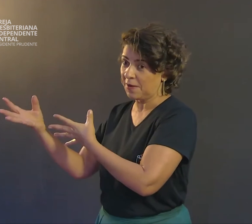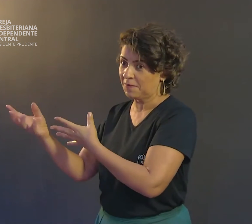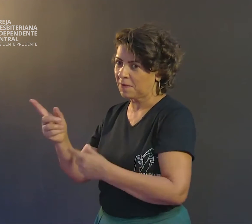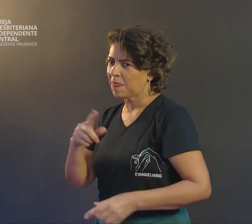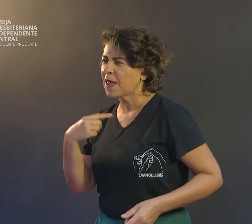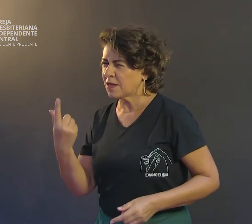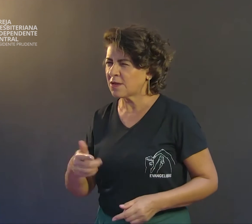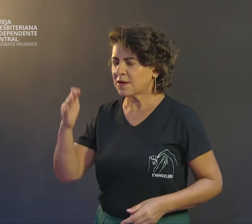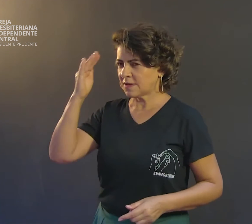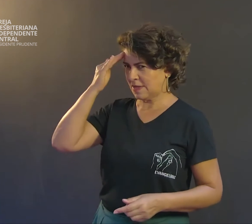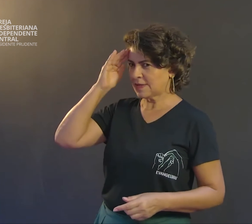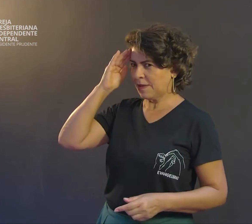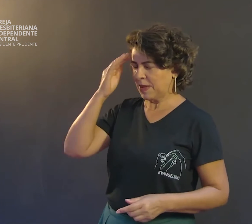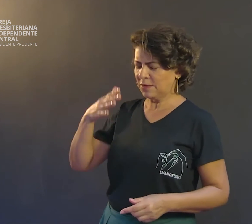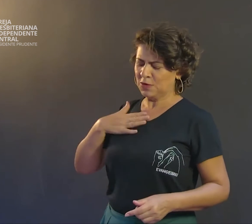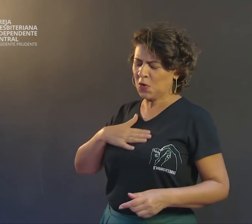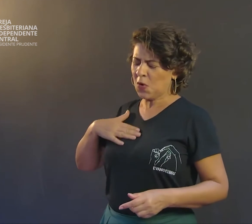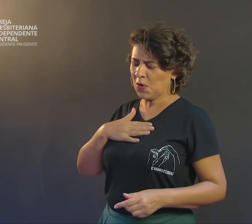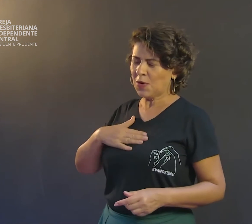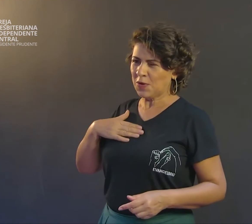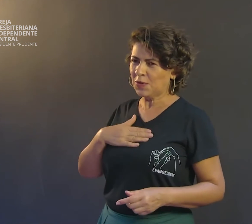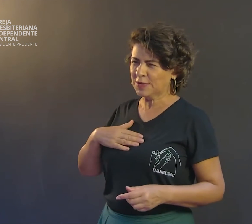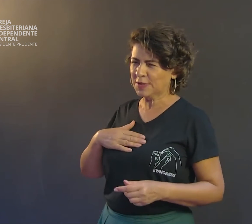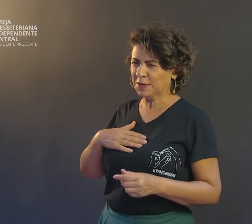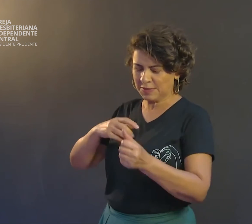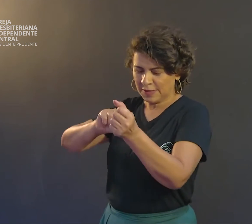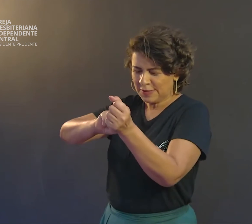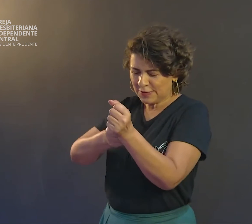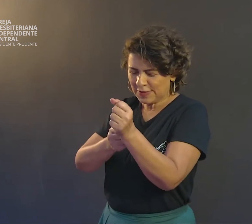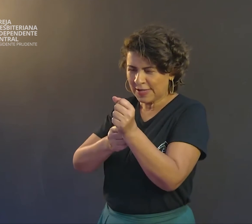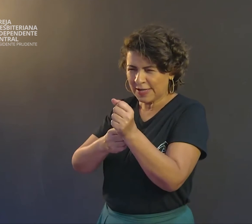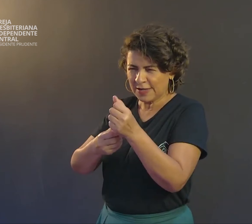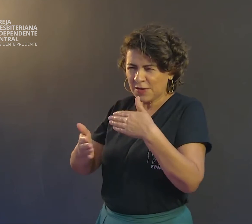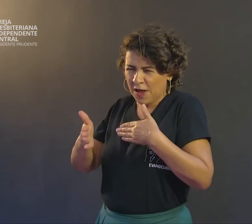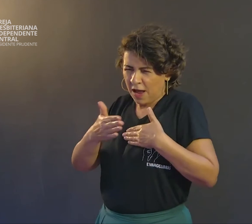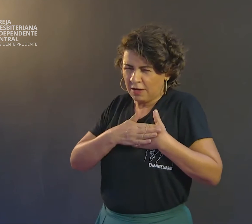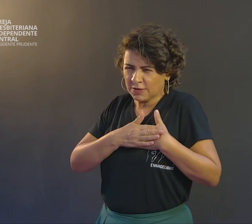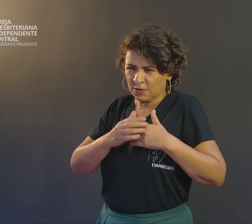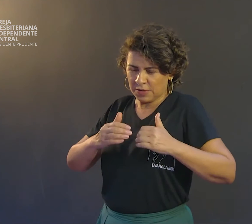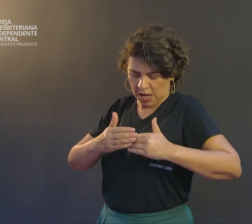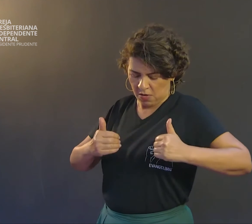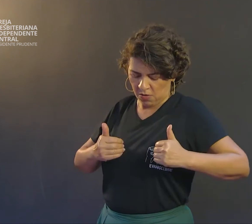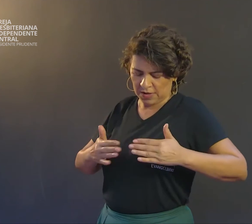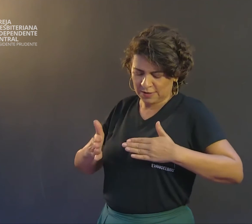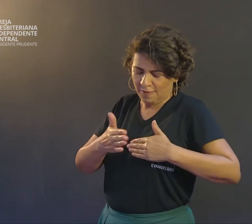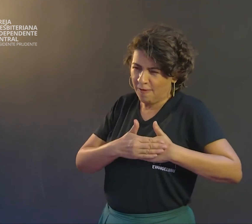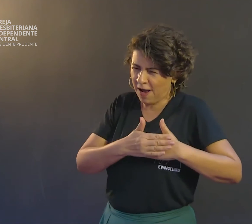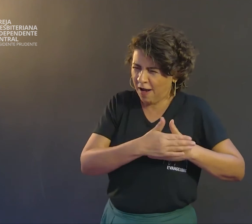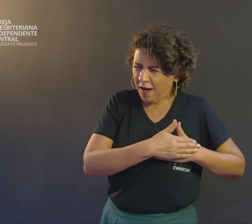em esconder sujeira debaixo do tapete de nosso coração. Estamos cheios de